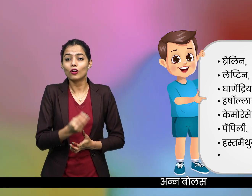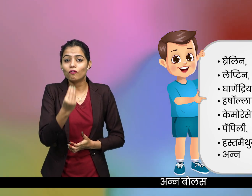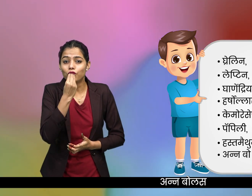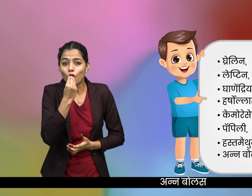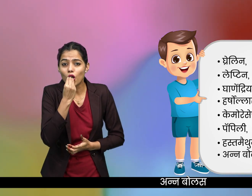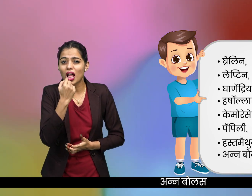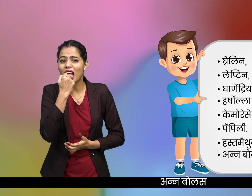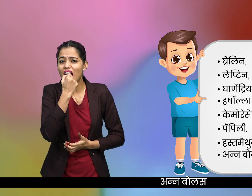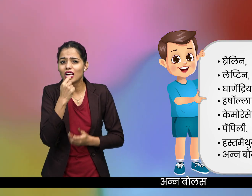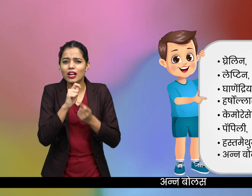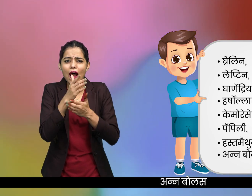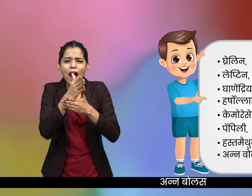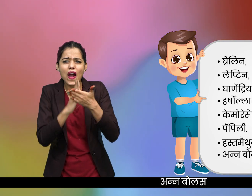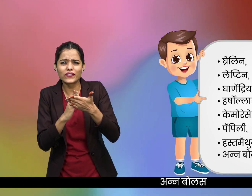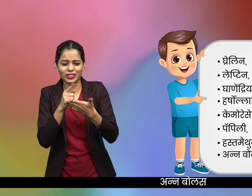अन्नबोलस.